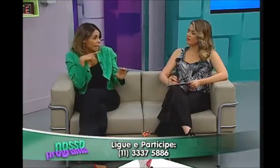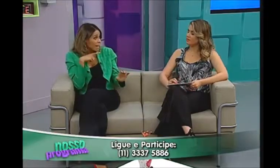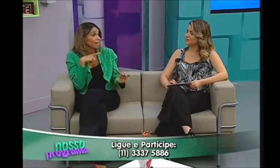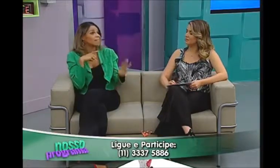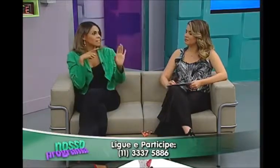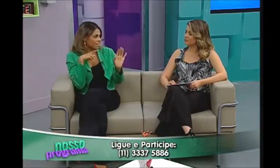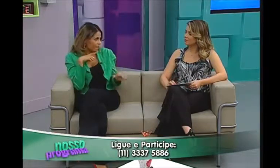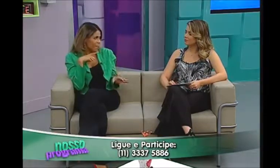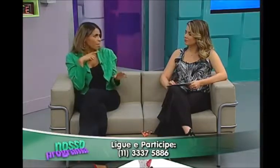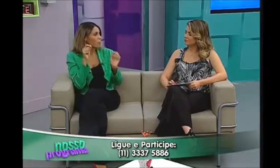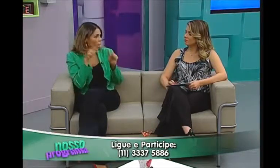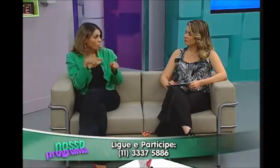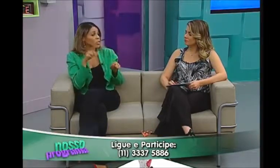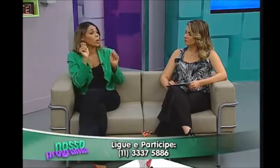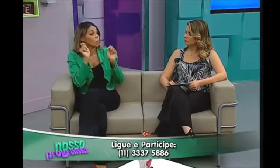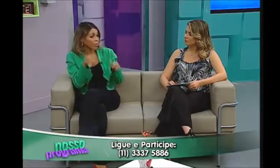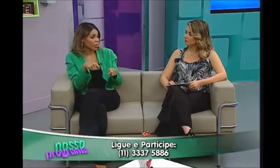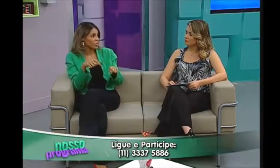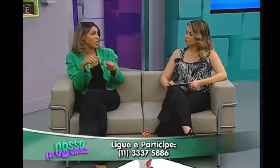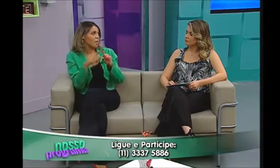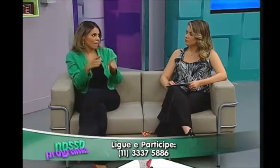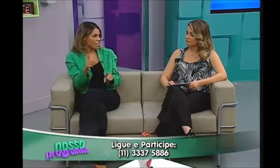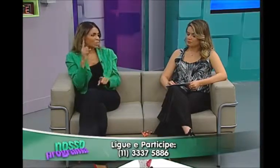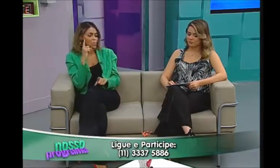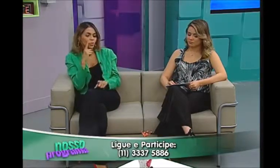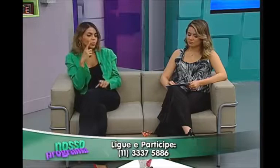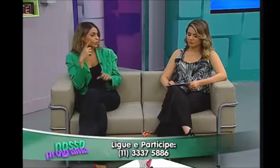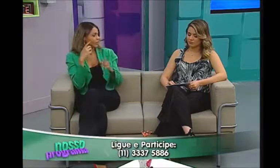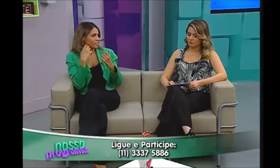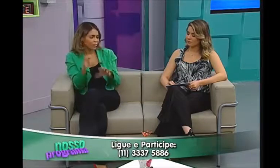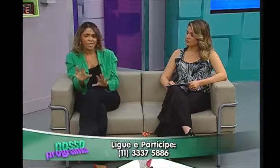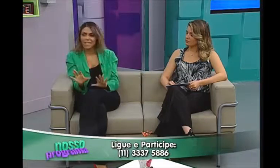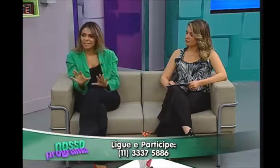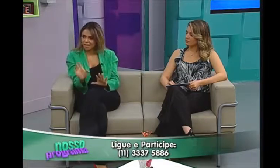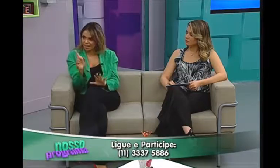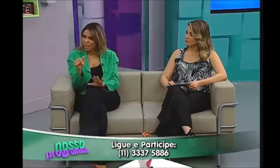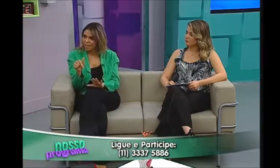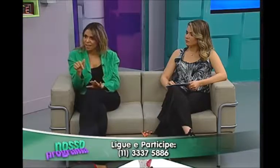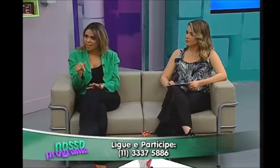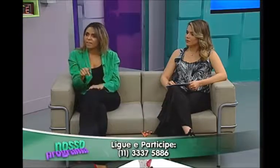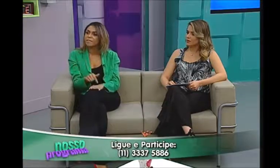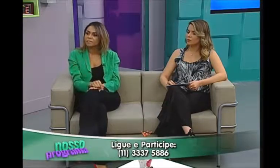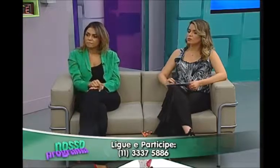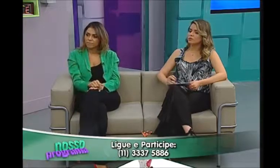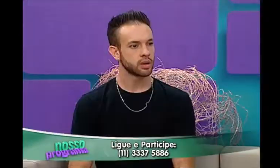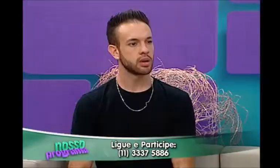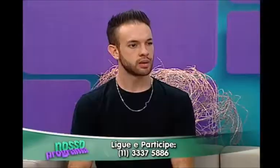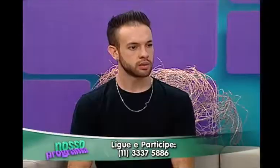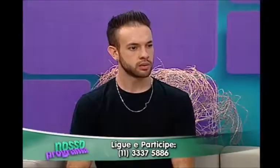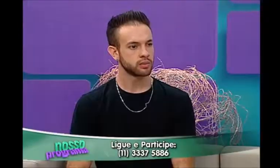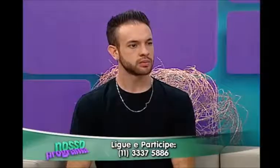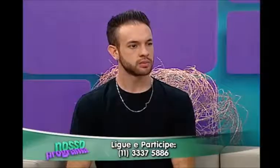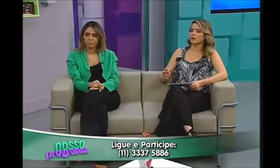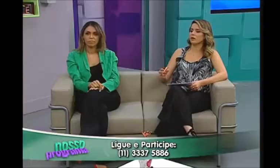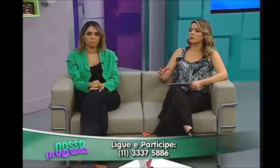Bacana. Tem, pode, mas o surdo não aceita, né? Eu gostei disso, eu acho, é uma